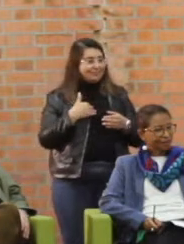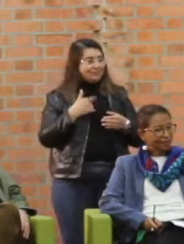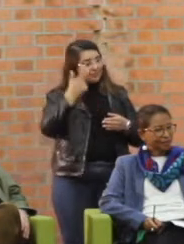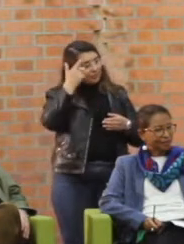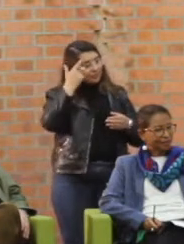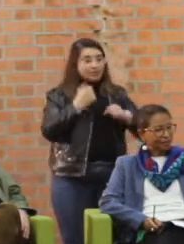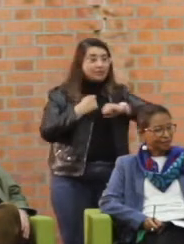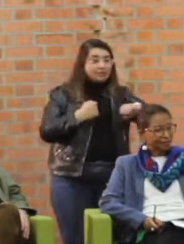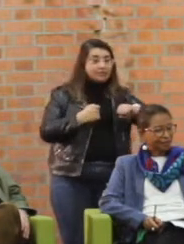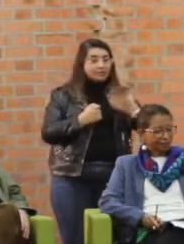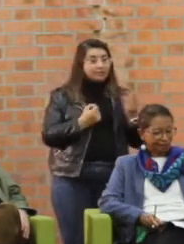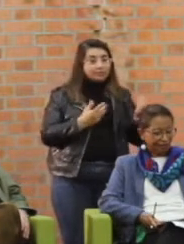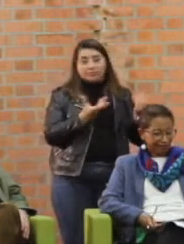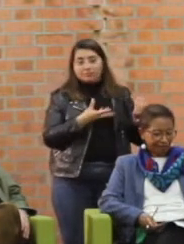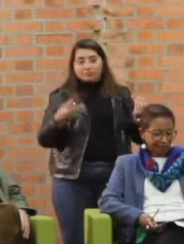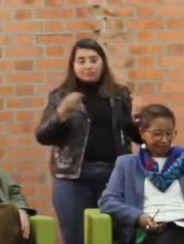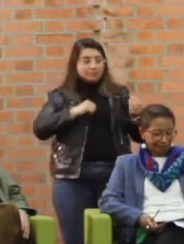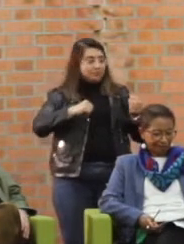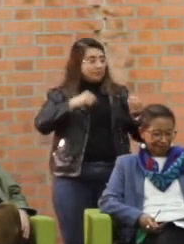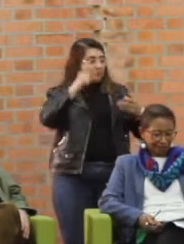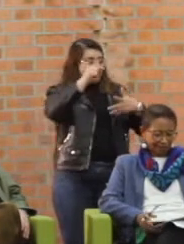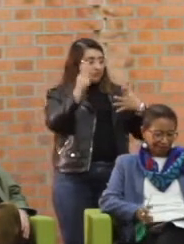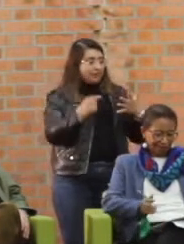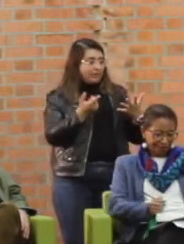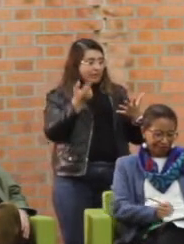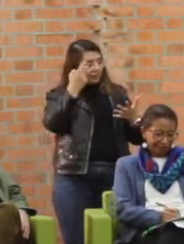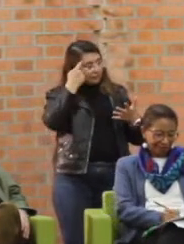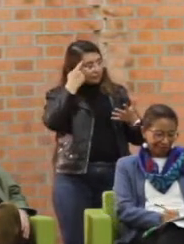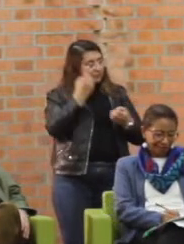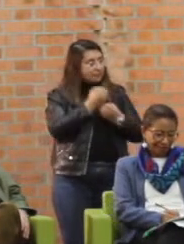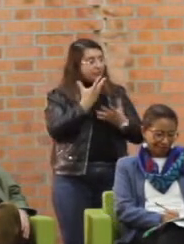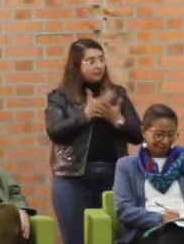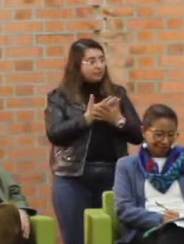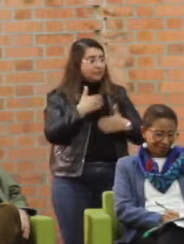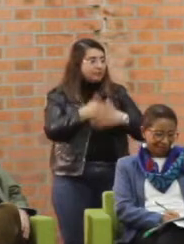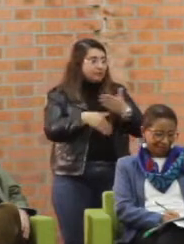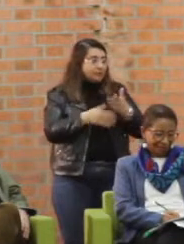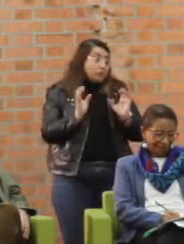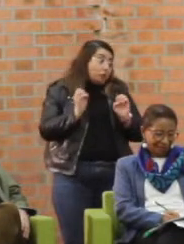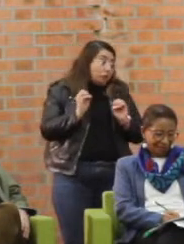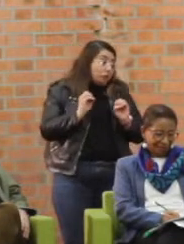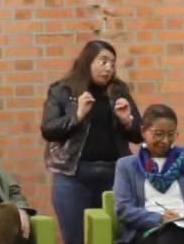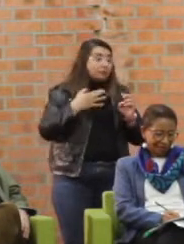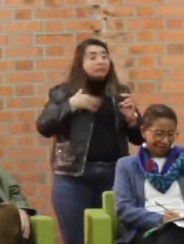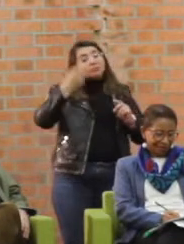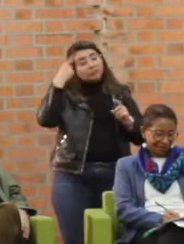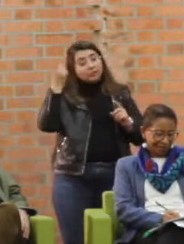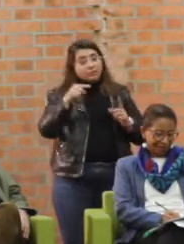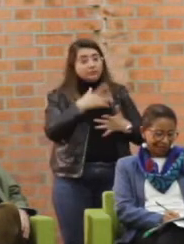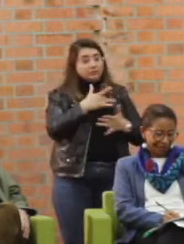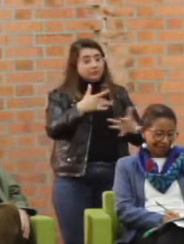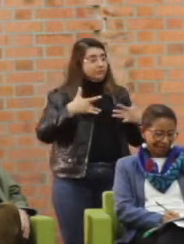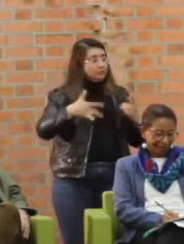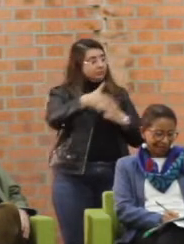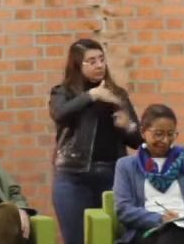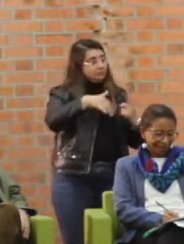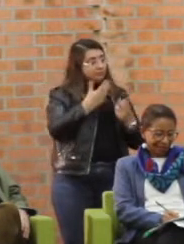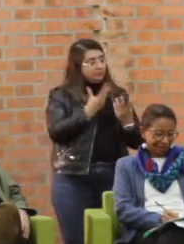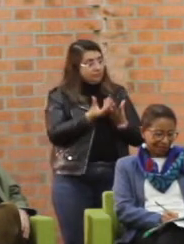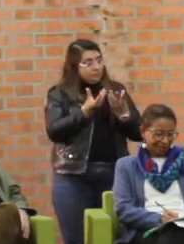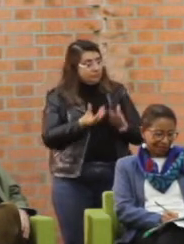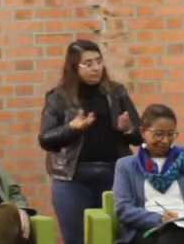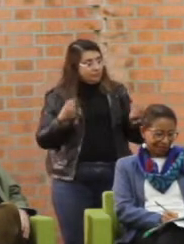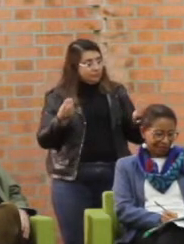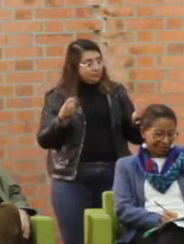dan por adquiridos debéis permanecer vigilantes durante toda vuestra vida o la cita de Susan salud en el libro de no